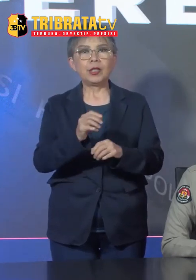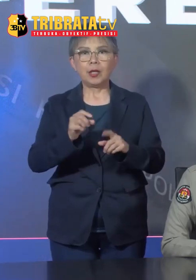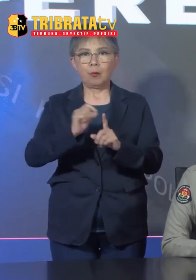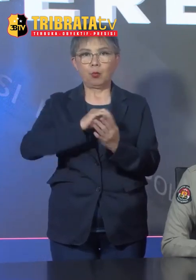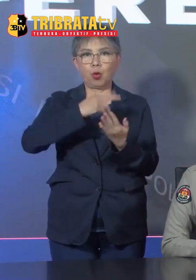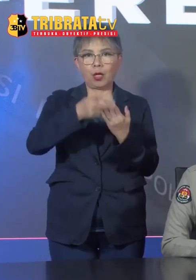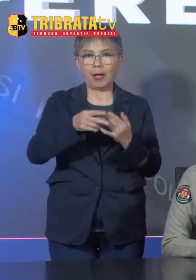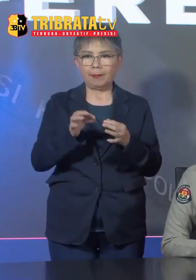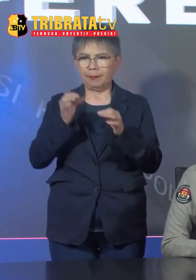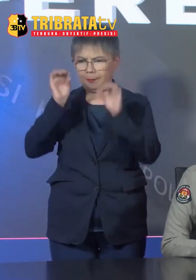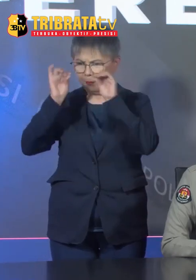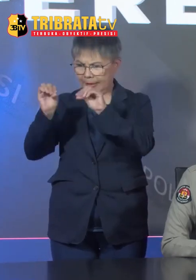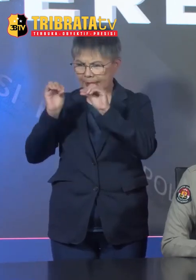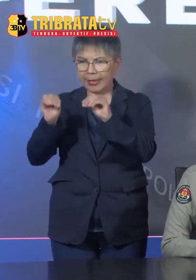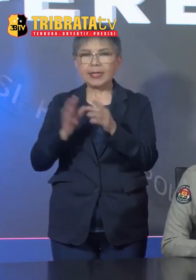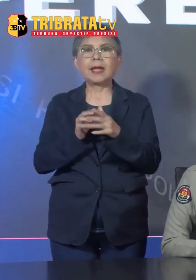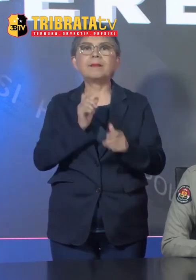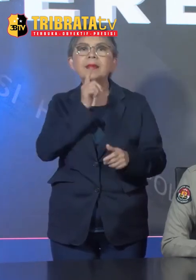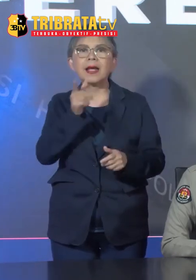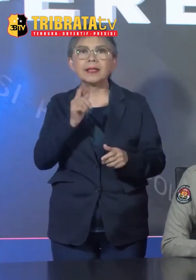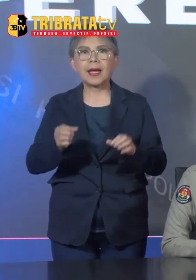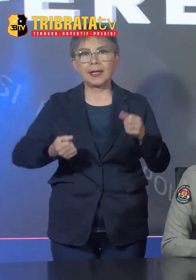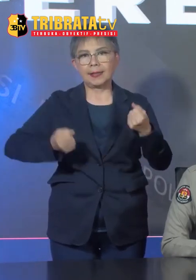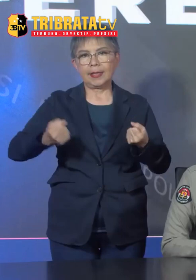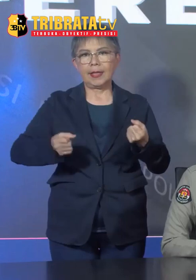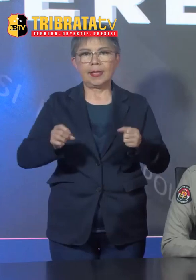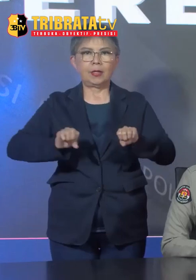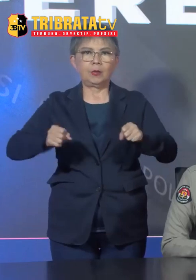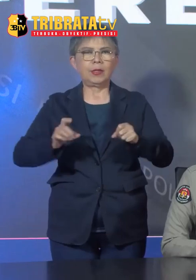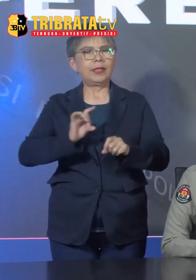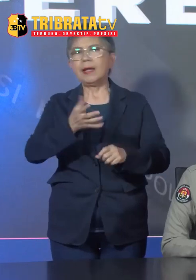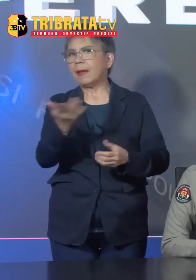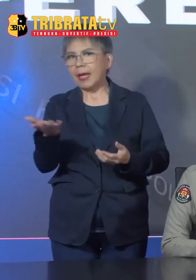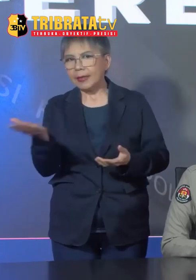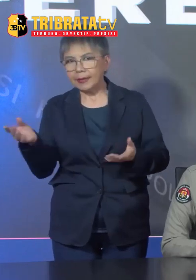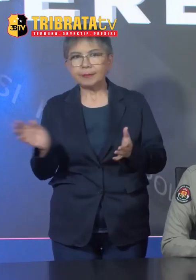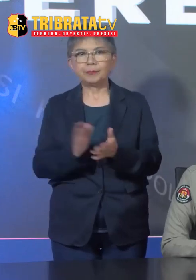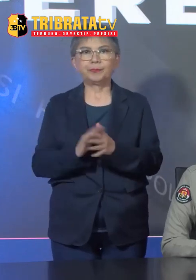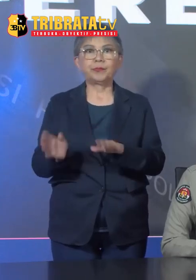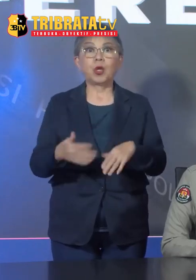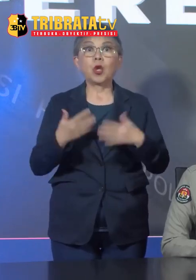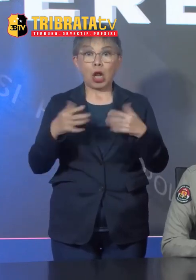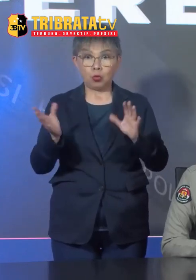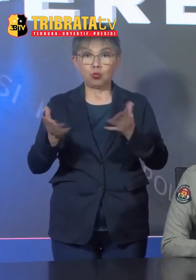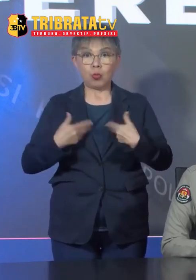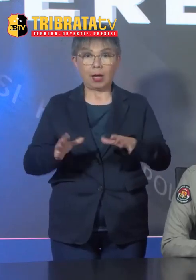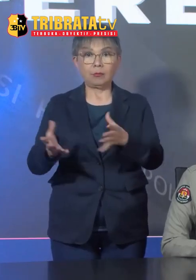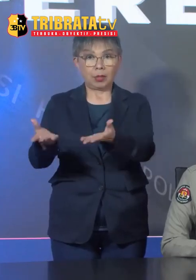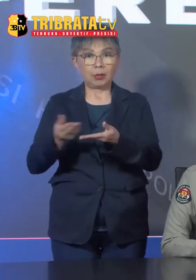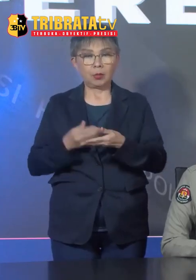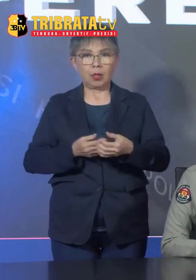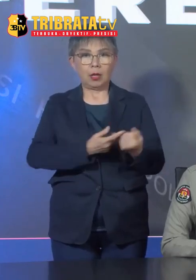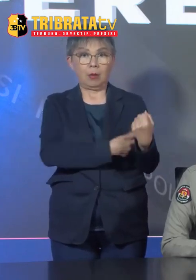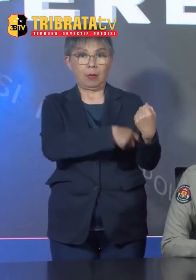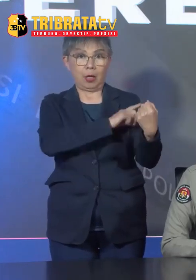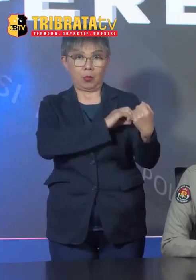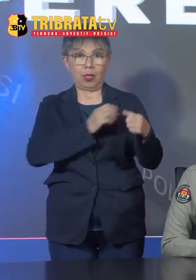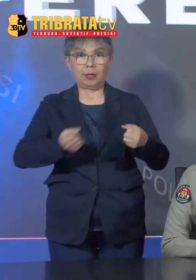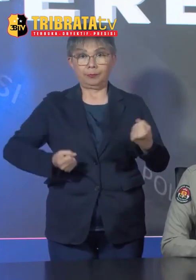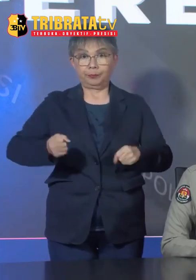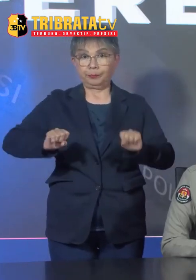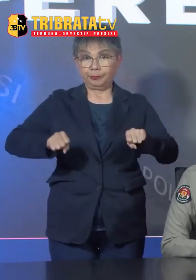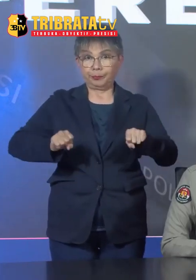program pendidikan dan pelatihan mengemudi di mana saja untuk yang sudah memiliki kemampuan mengemudi